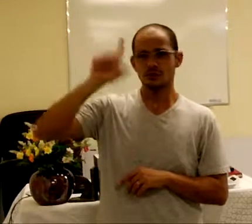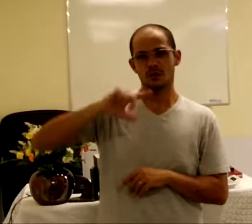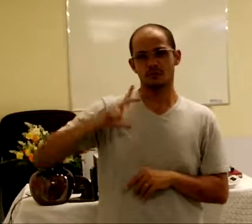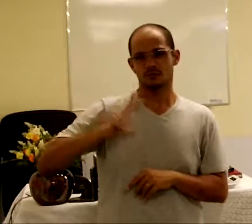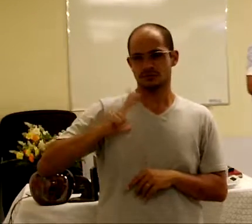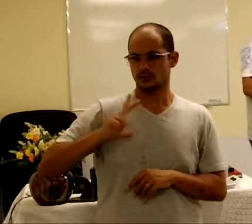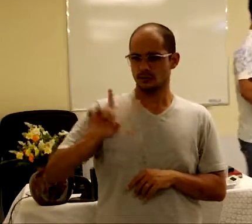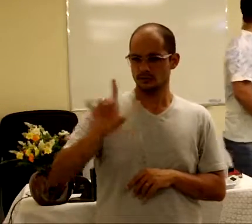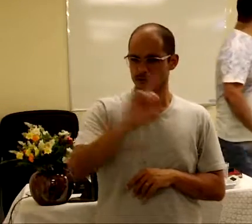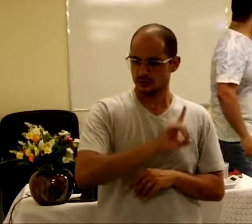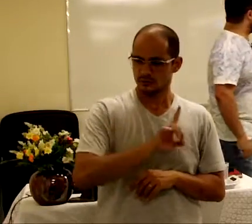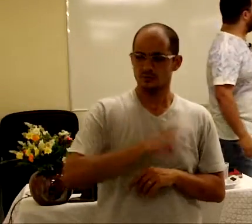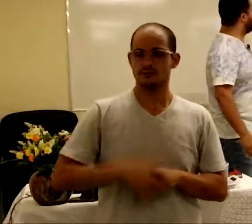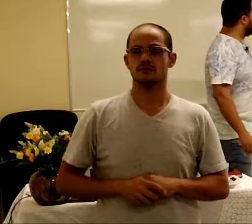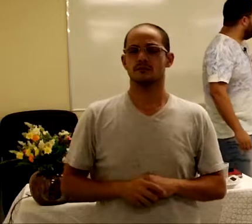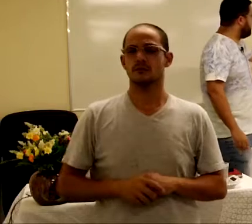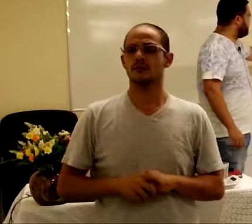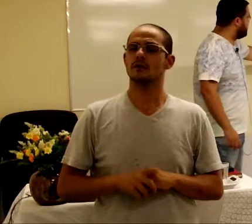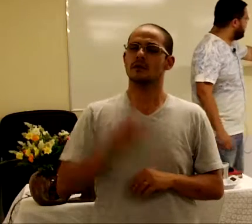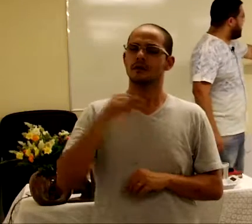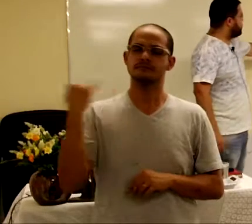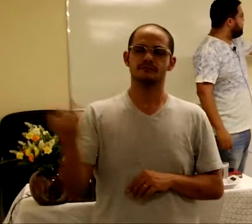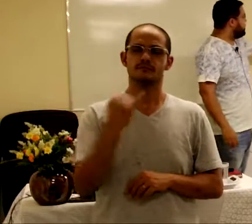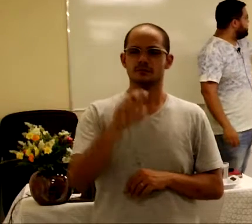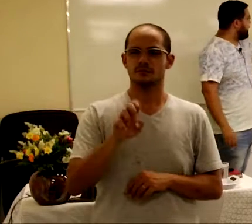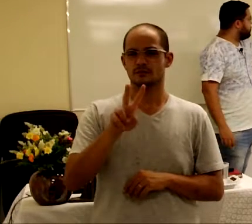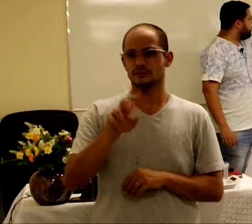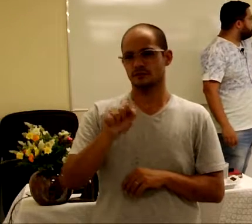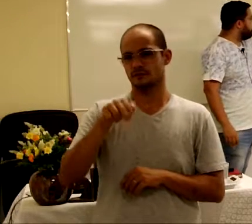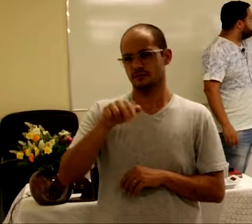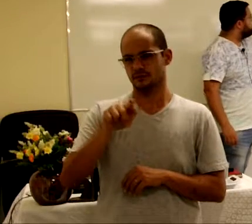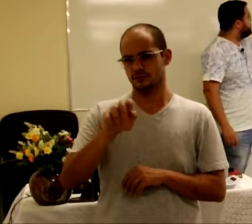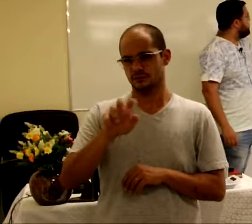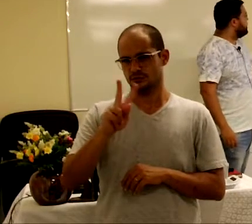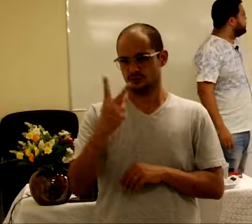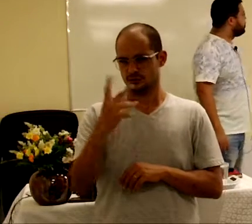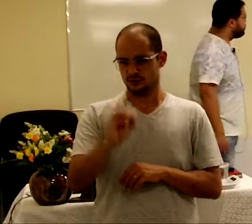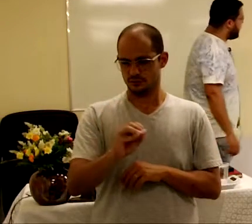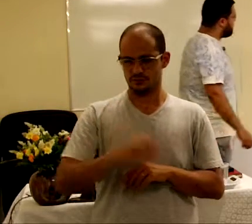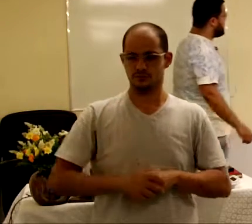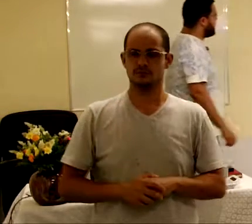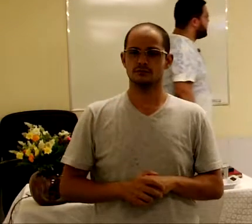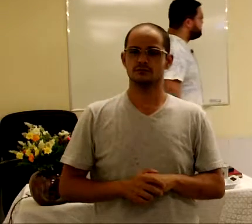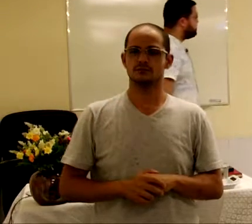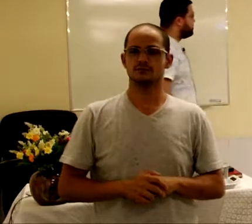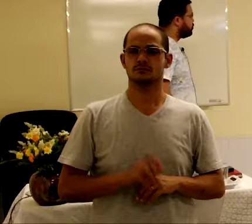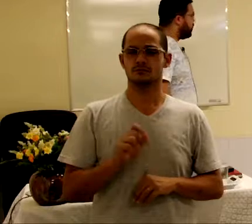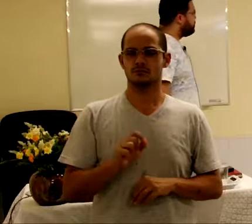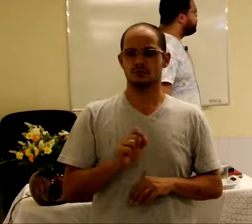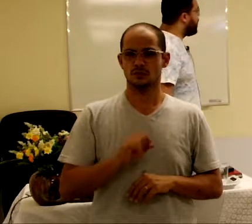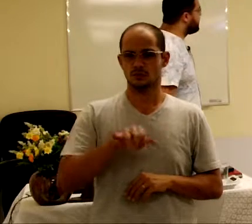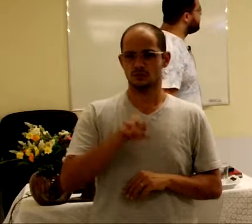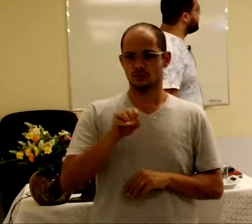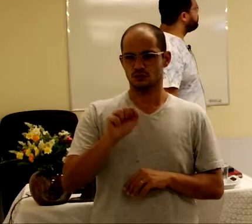íntima, é do coração, vale o Evangelho, né? Acho que o Evangelho traduz muito bem isso. Então estão lá na 1